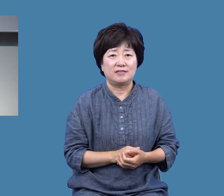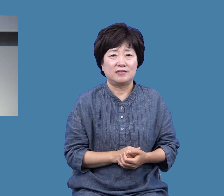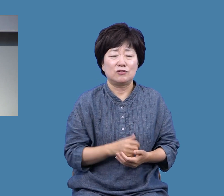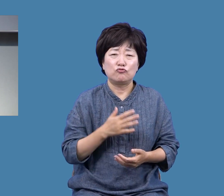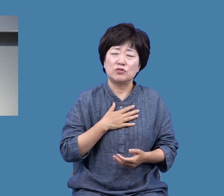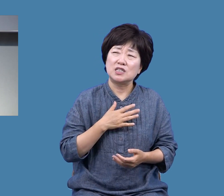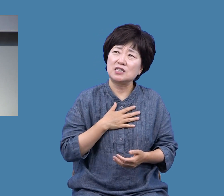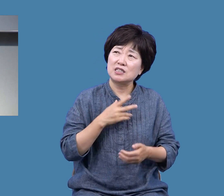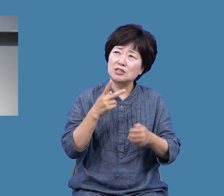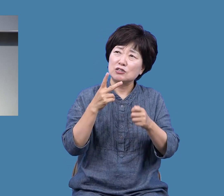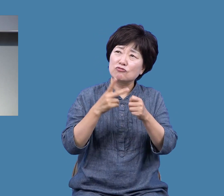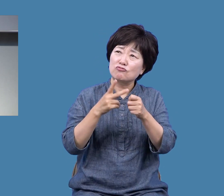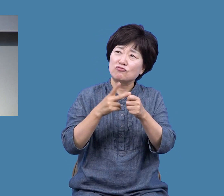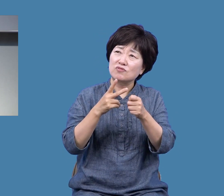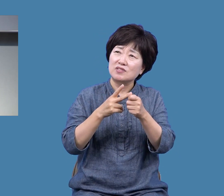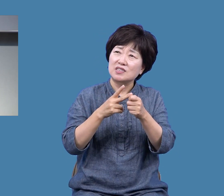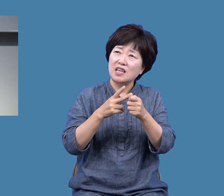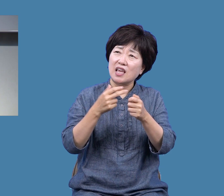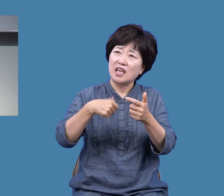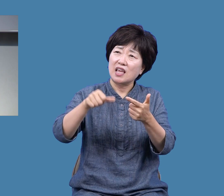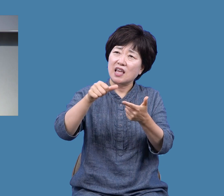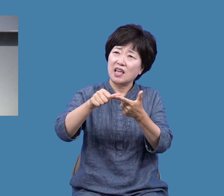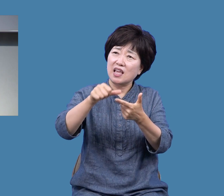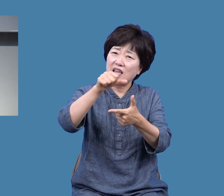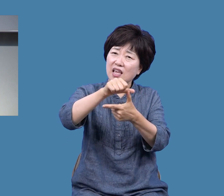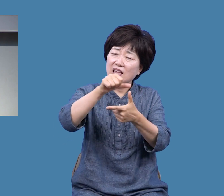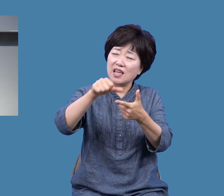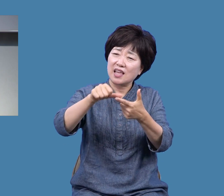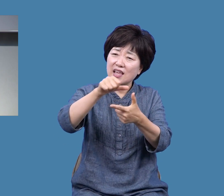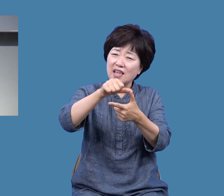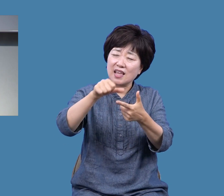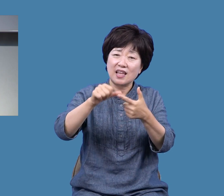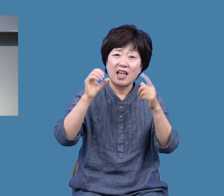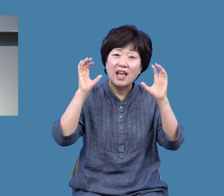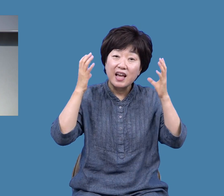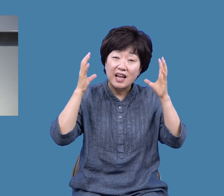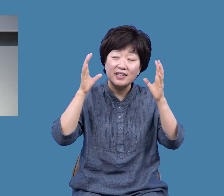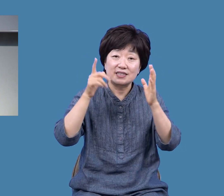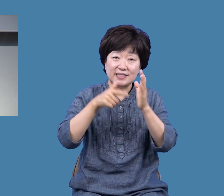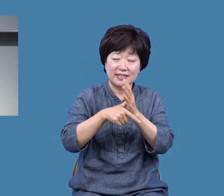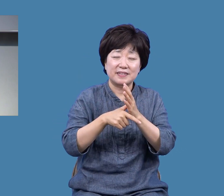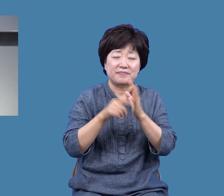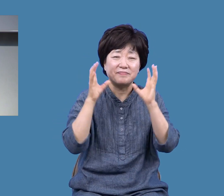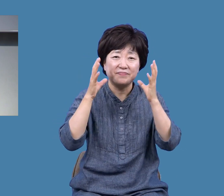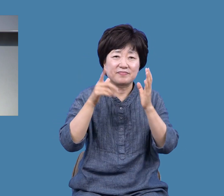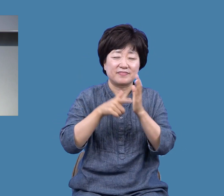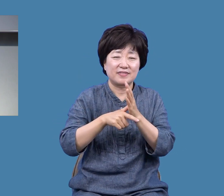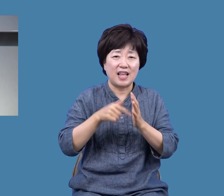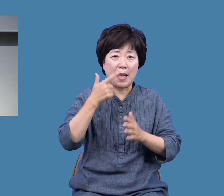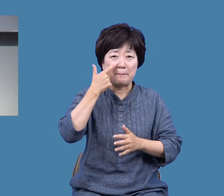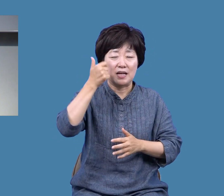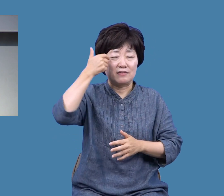둘째가 그랬나 첫째가 그랬나 승범인지 승리인지 잘 기억이 안 나는데, 하여간 어렸을 때, 아주 어렸을 때 저한테 뭐라고 물어보냐, 아빠